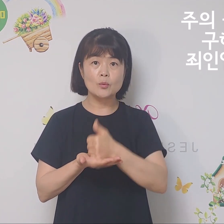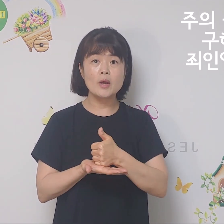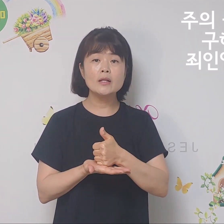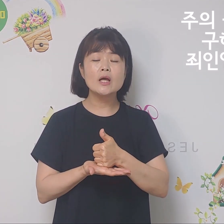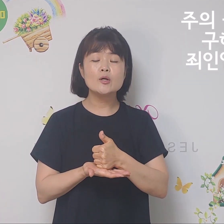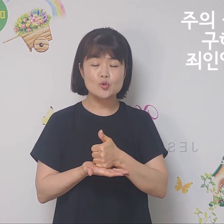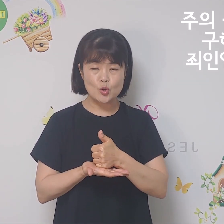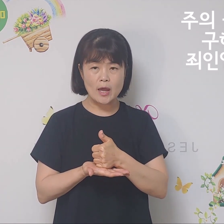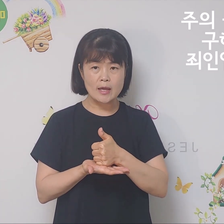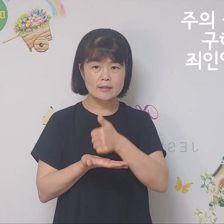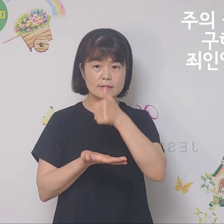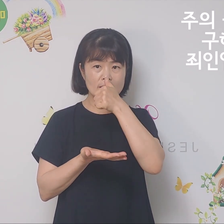놓으면